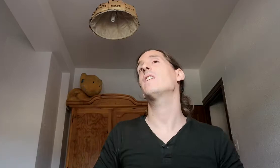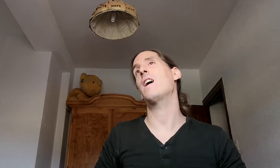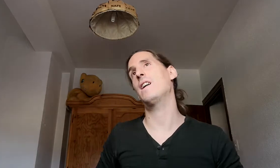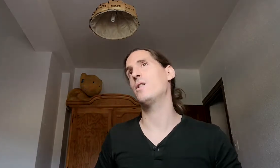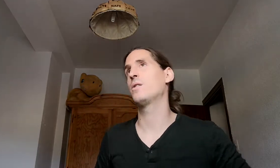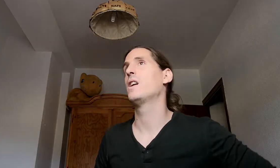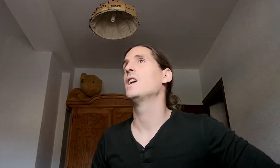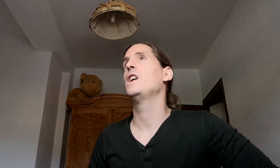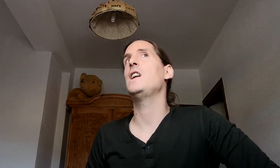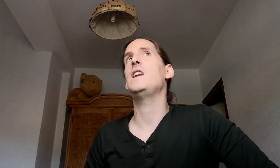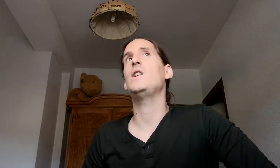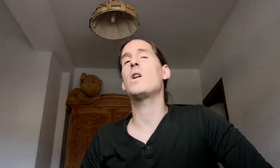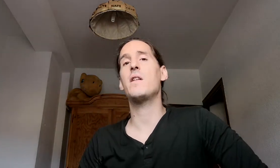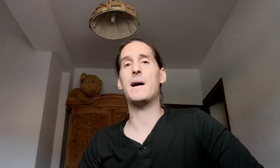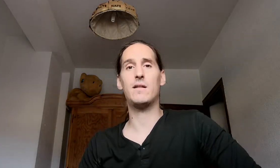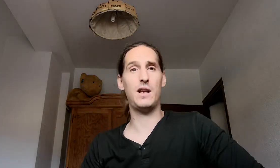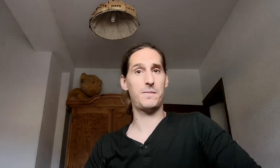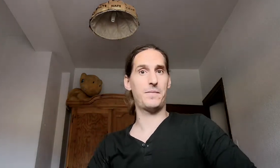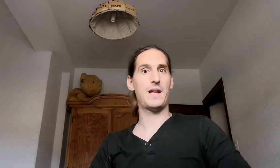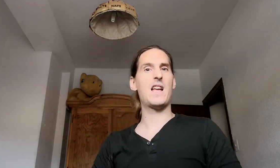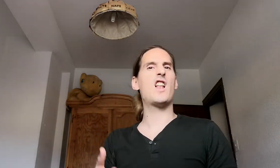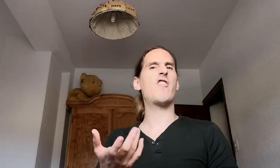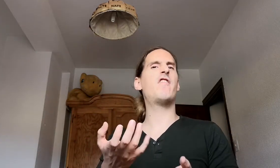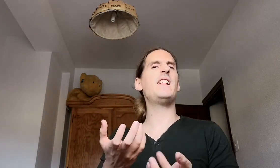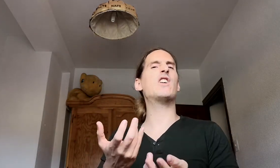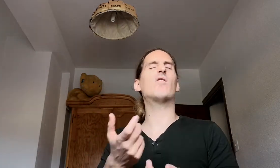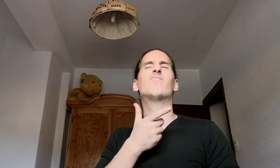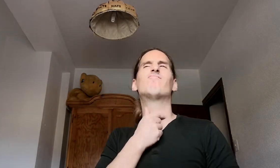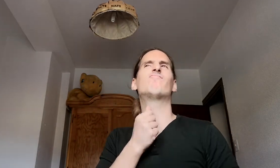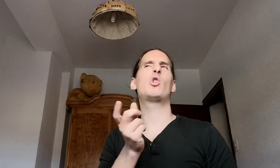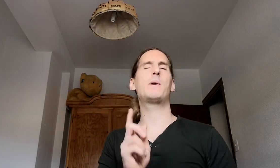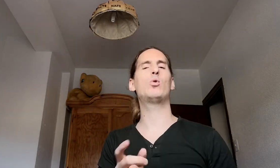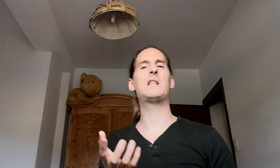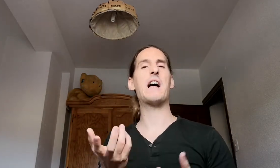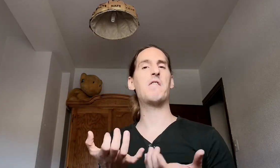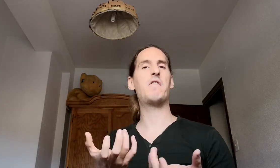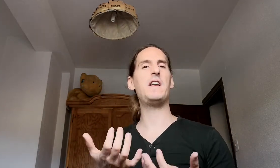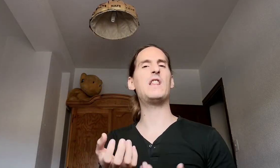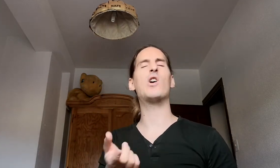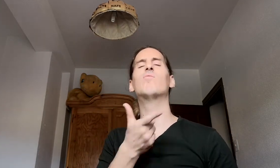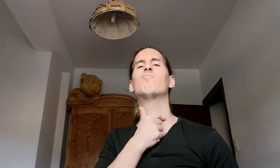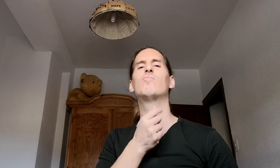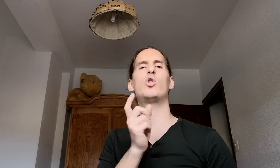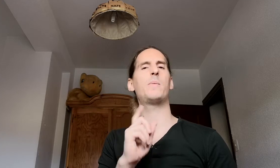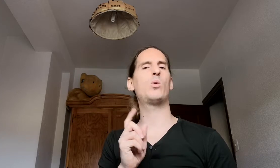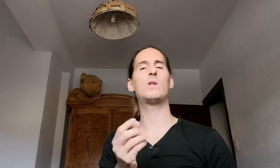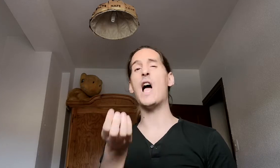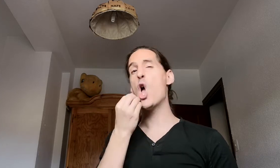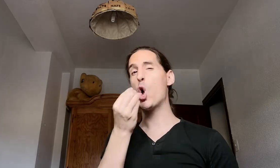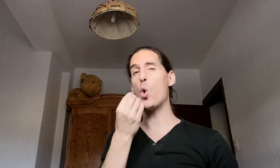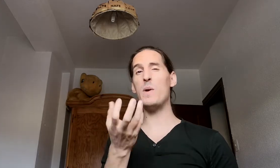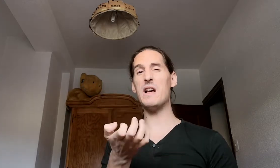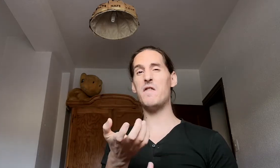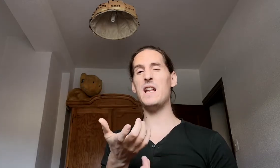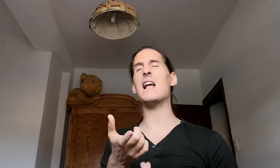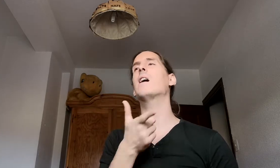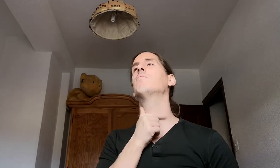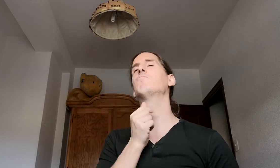Ya, claro. Y tú eres de Marte. Frito, no me gusta. Frito, no me gusta. Comida frita, no